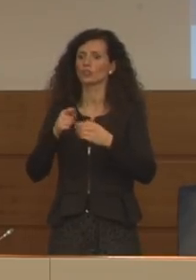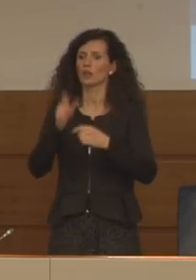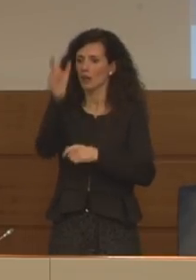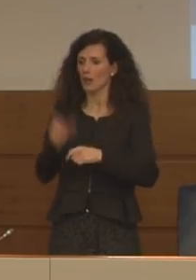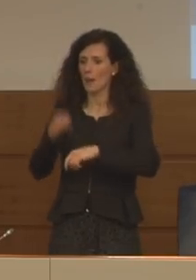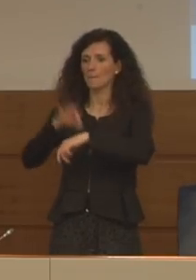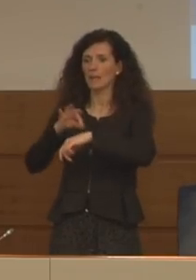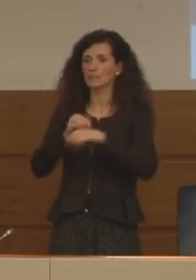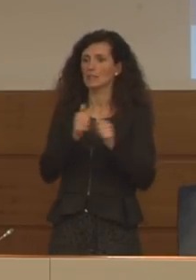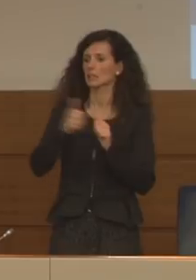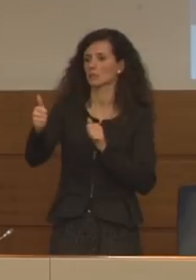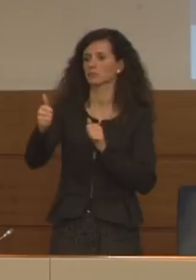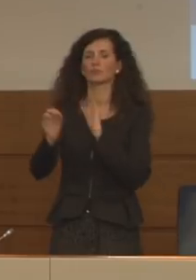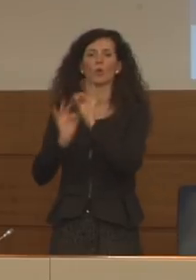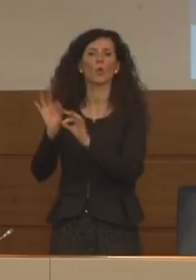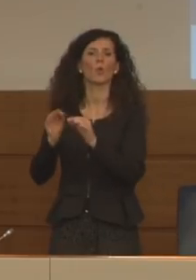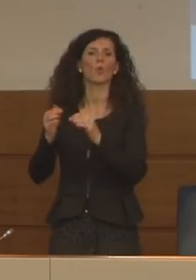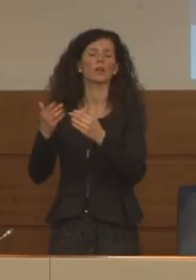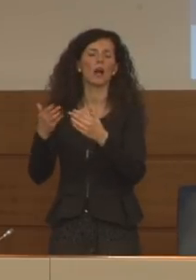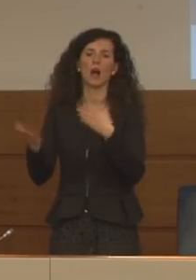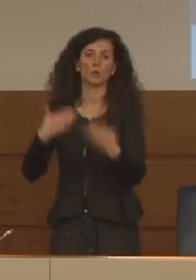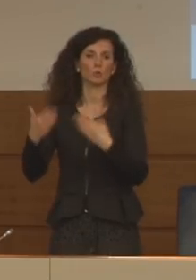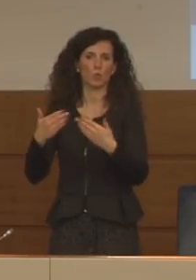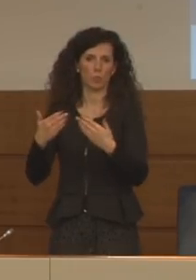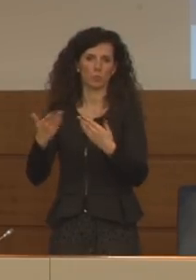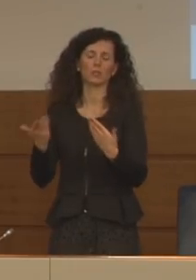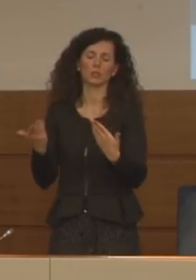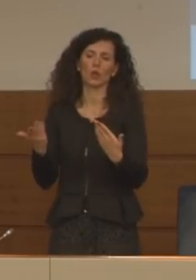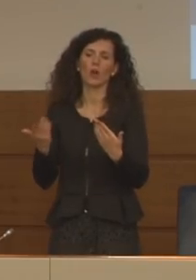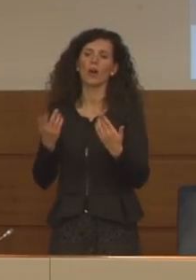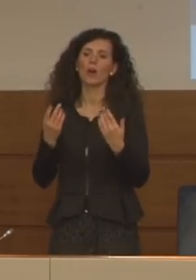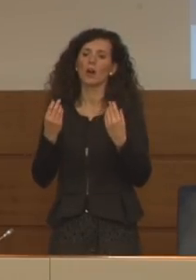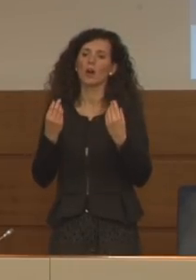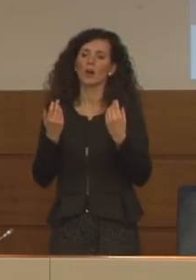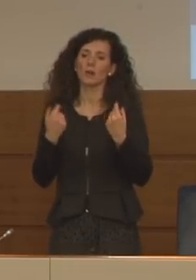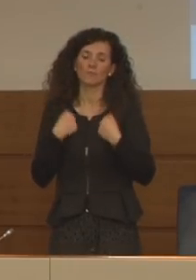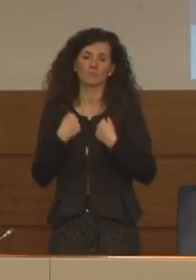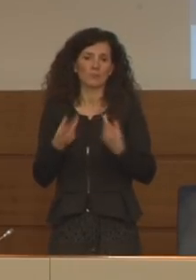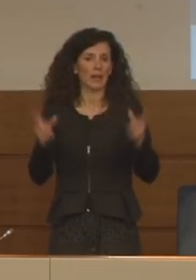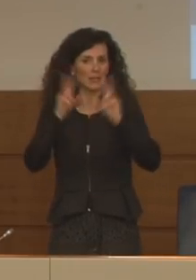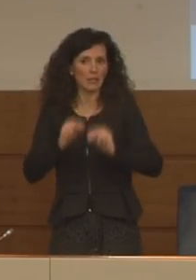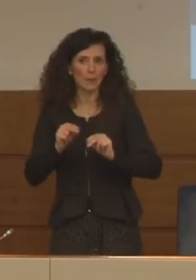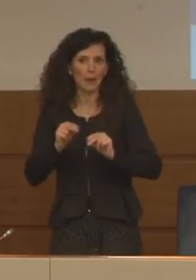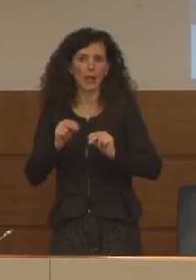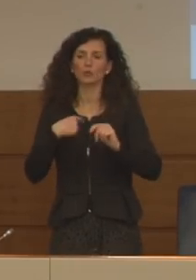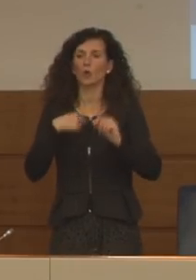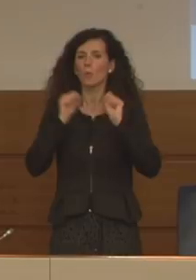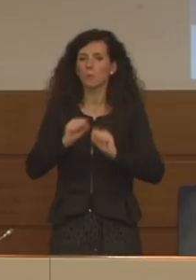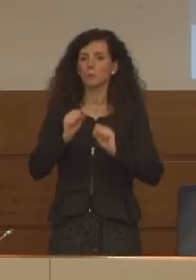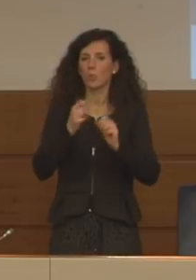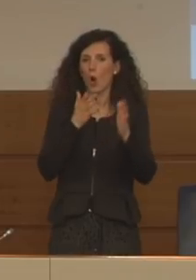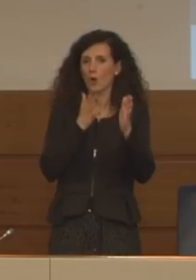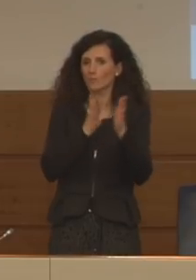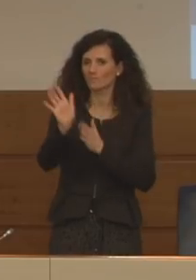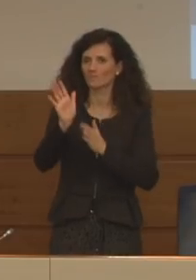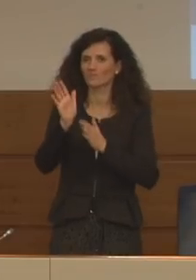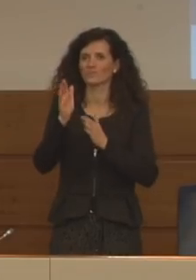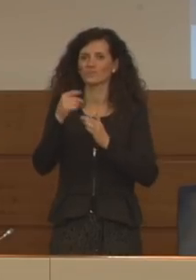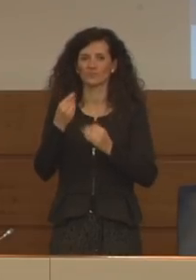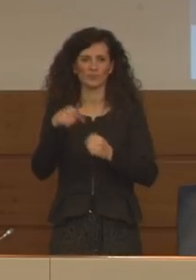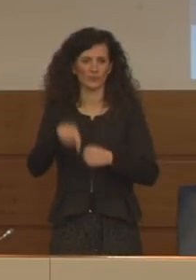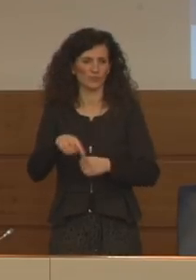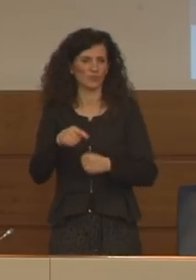così identificato ripeto ripeto una una notazione che probabilmente sfugge quando si metta in queste